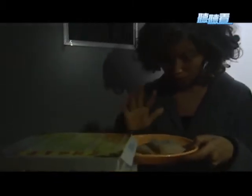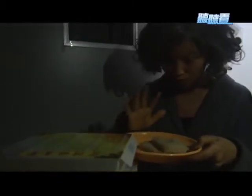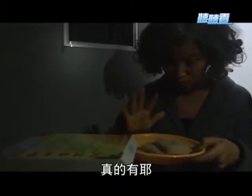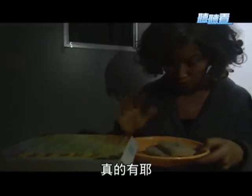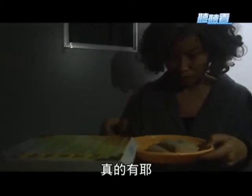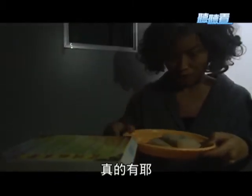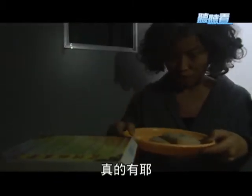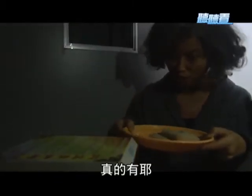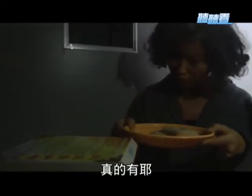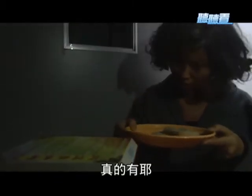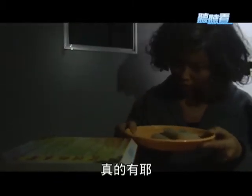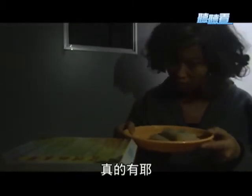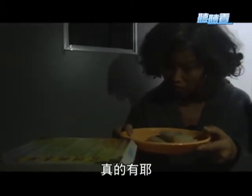真的有呢，